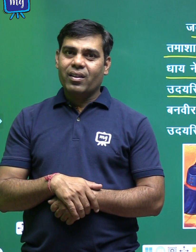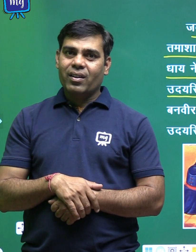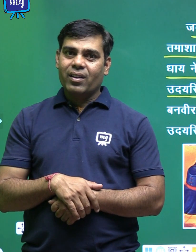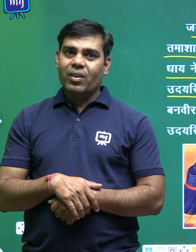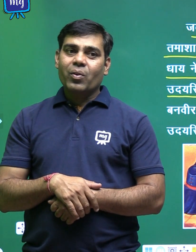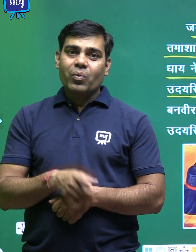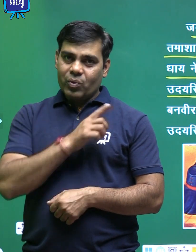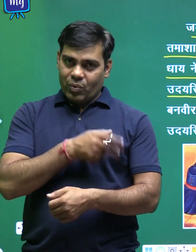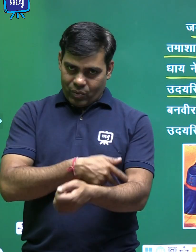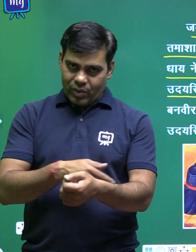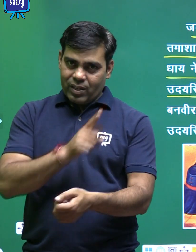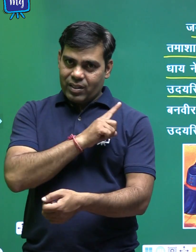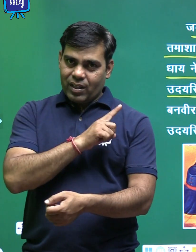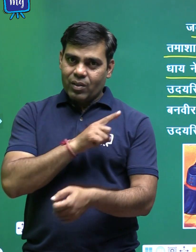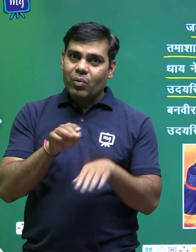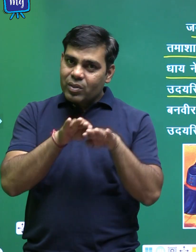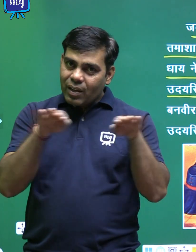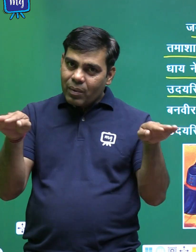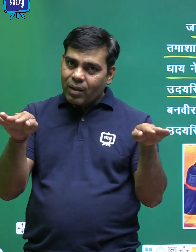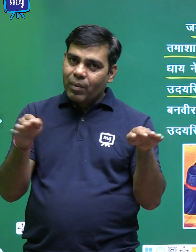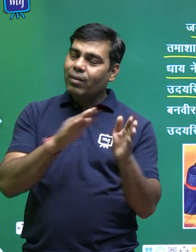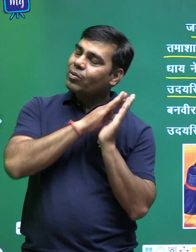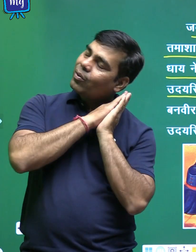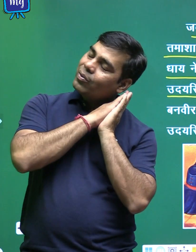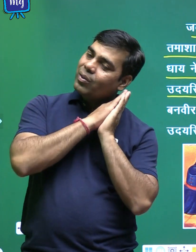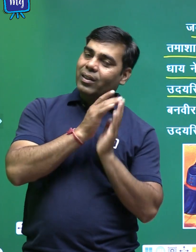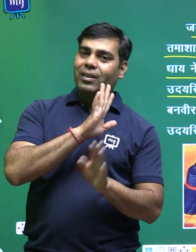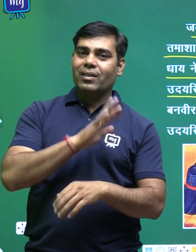उदय सिंह के पलंग पर सुला दिया।